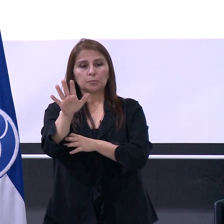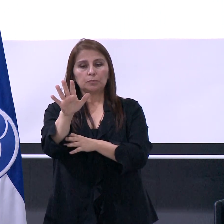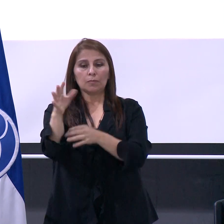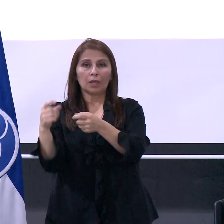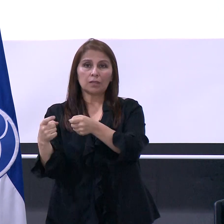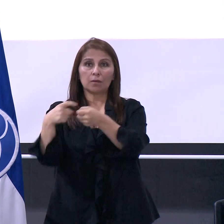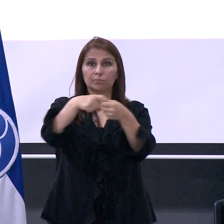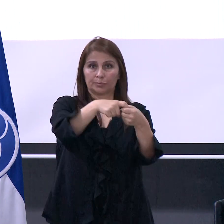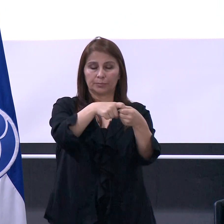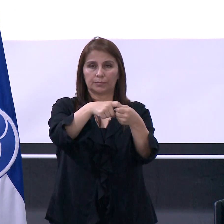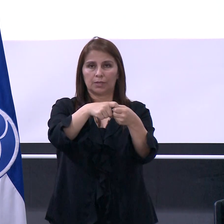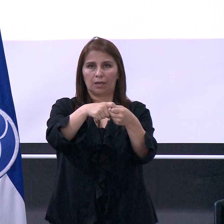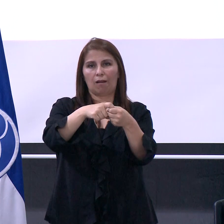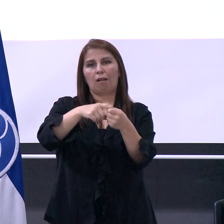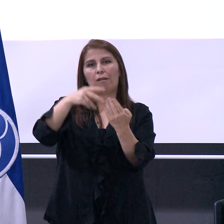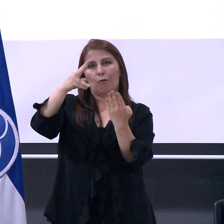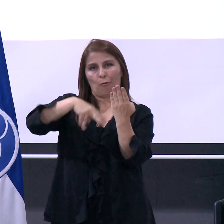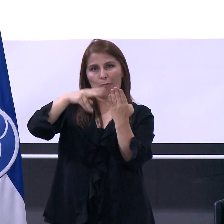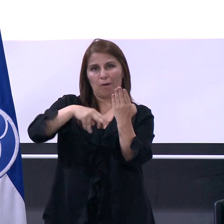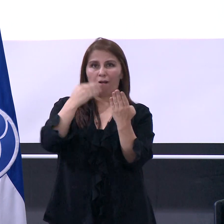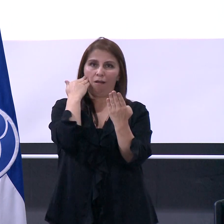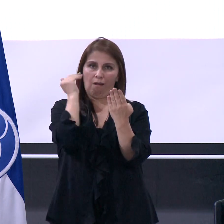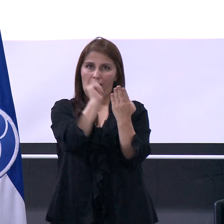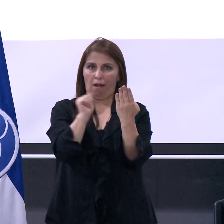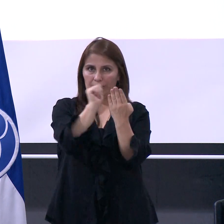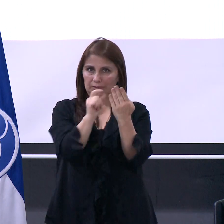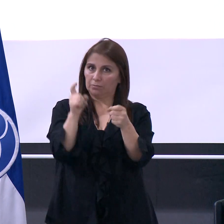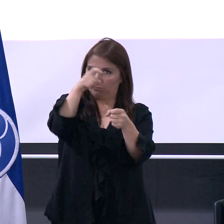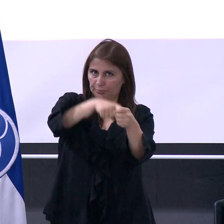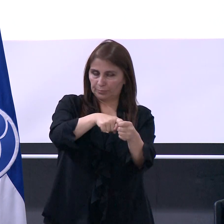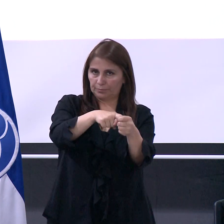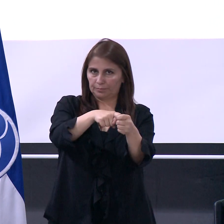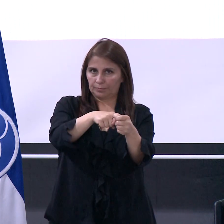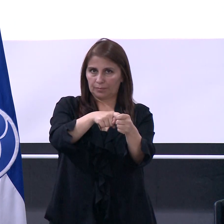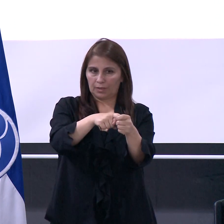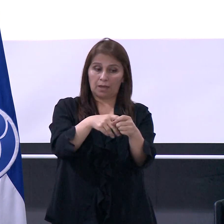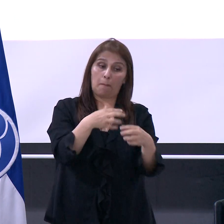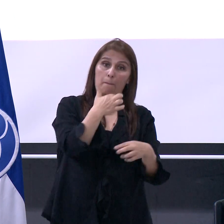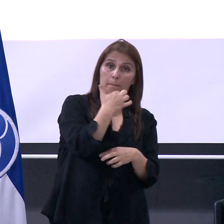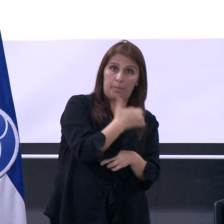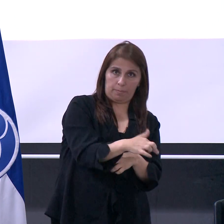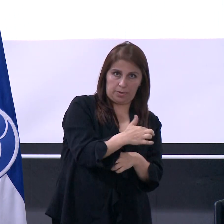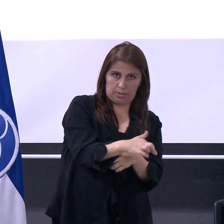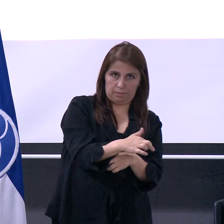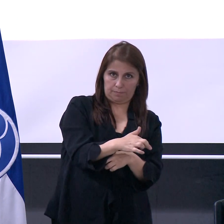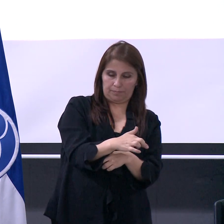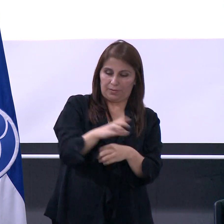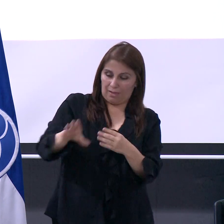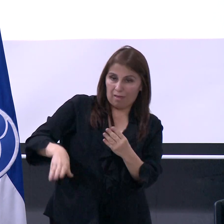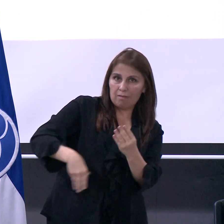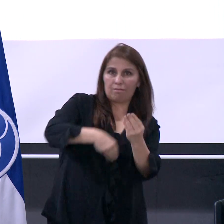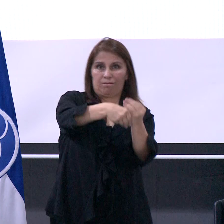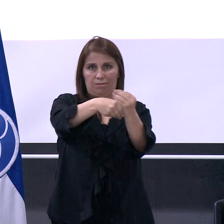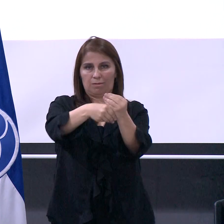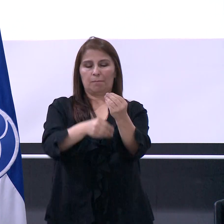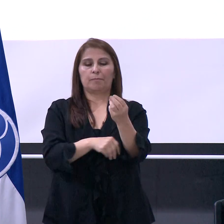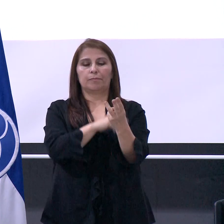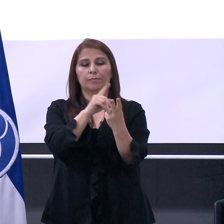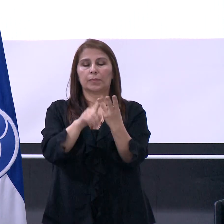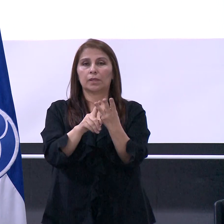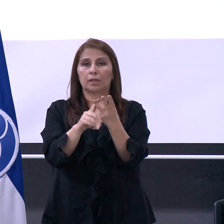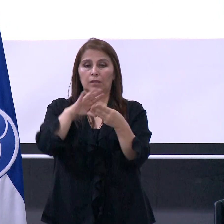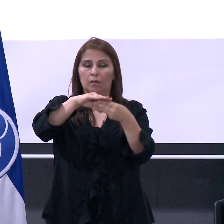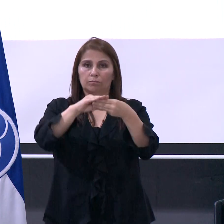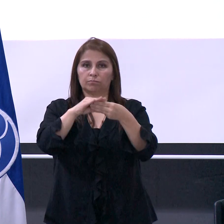que era la normal femenina con su escuela primaria general anexa como